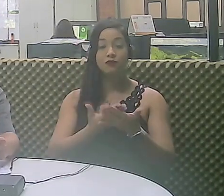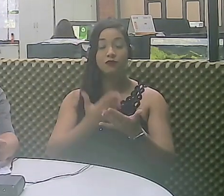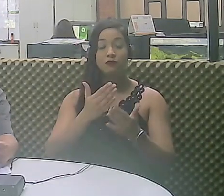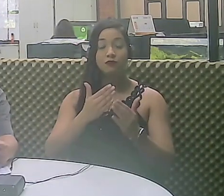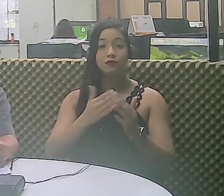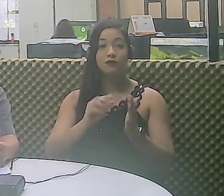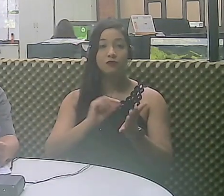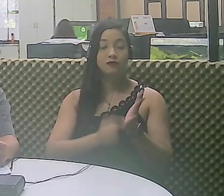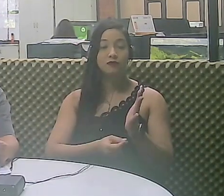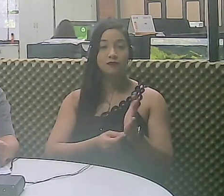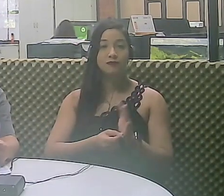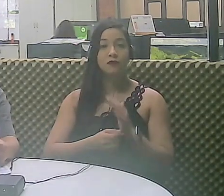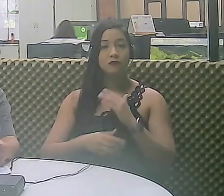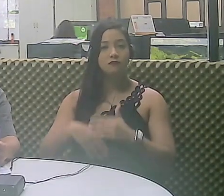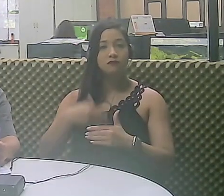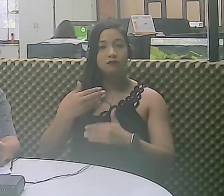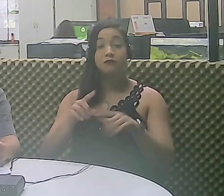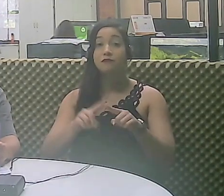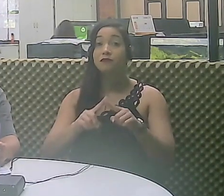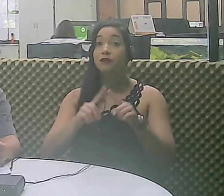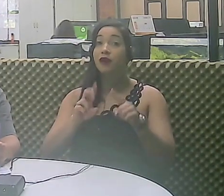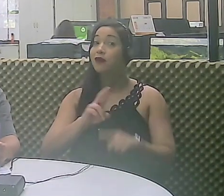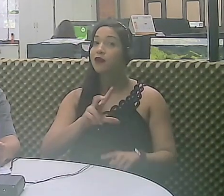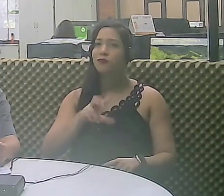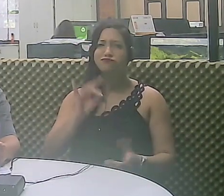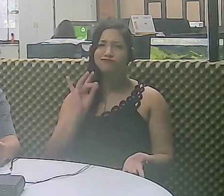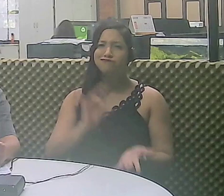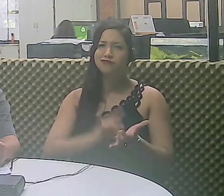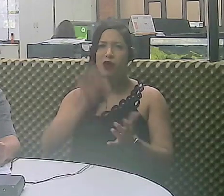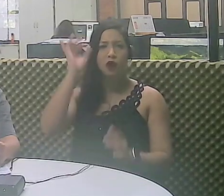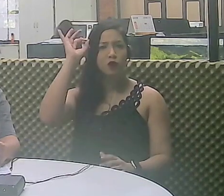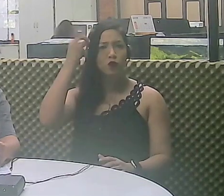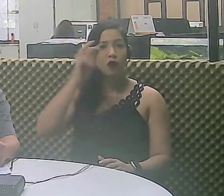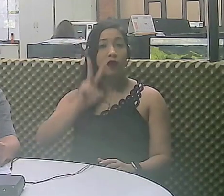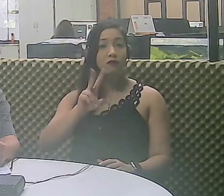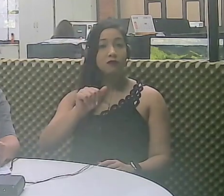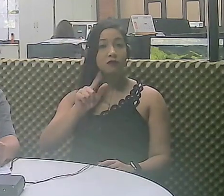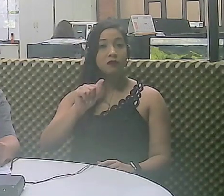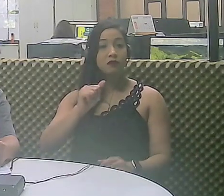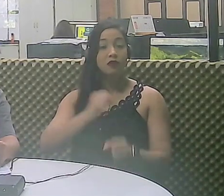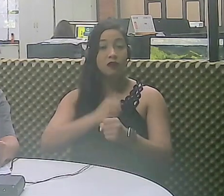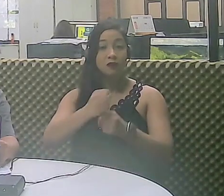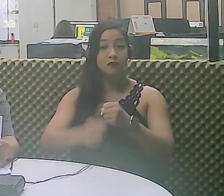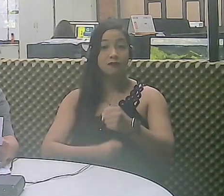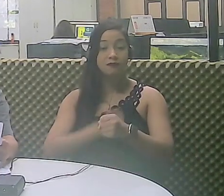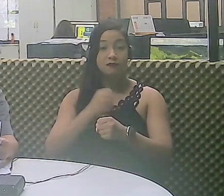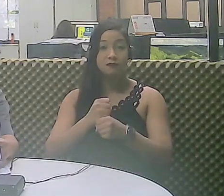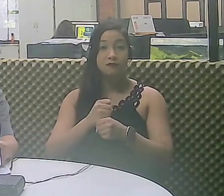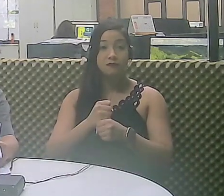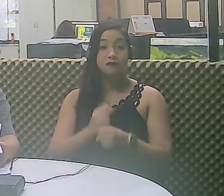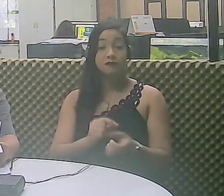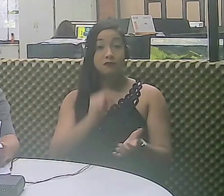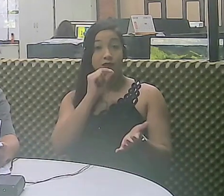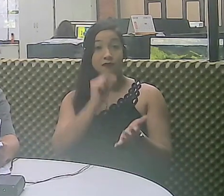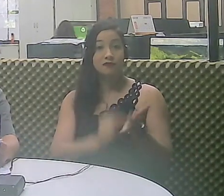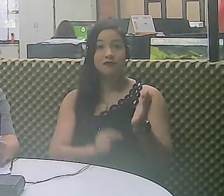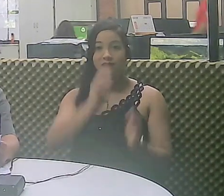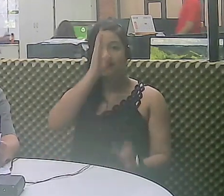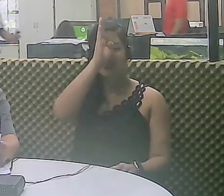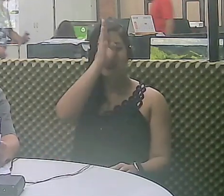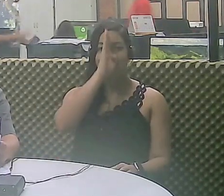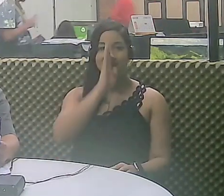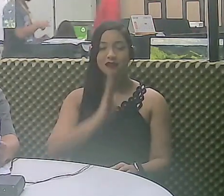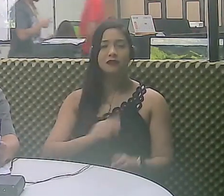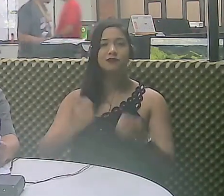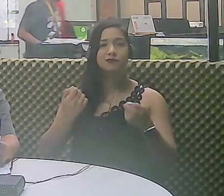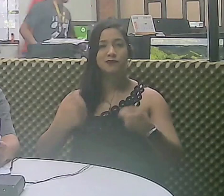Mas atenção, o procedimento, no entanto, não é garantia automática de vaga no próximo ano letivo. As inscrições são gratuitas e